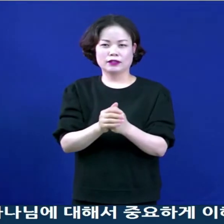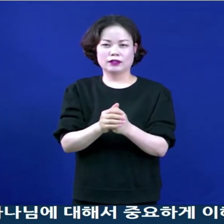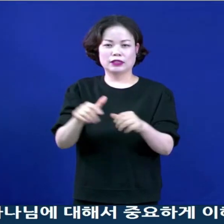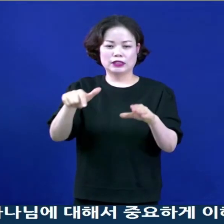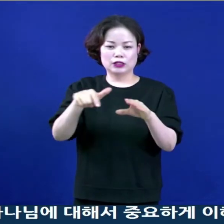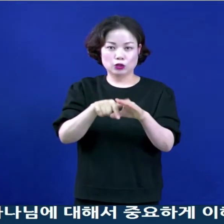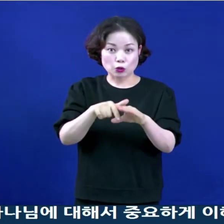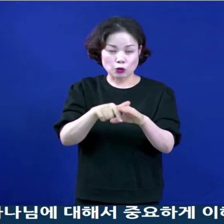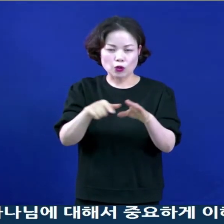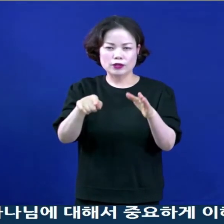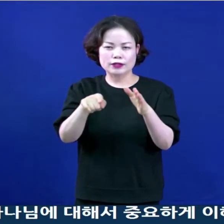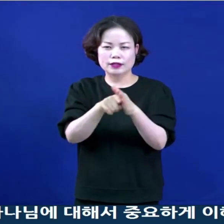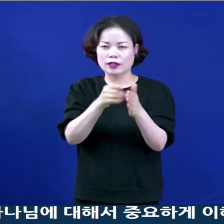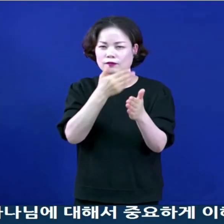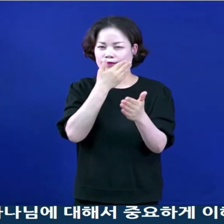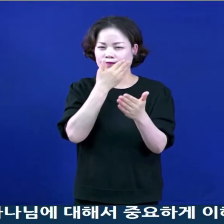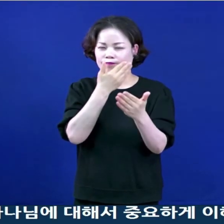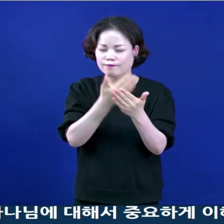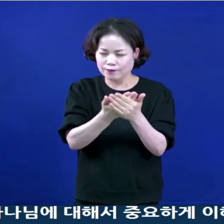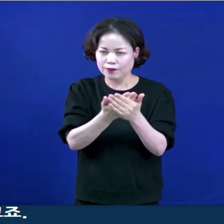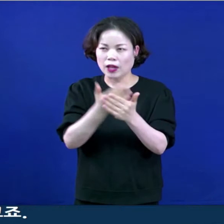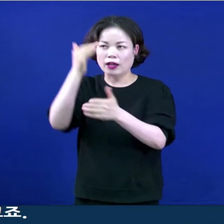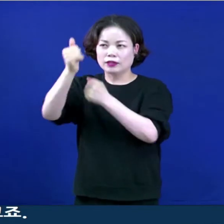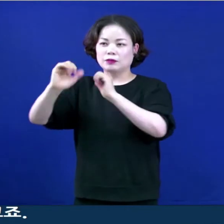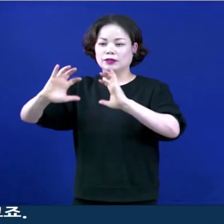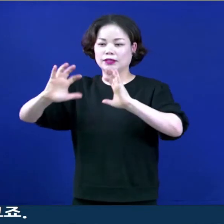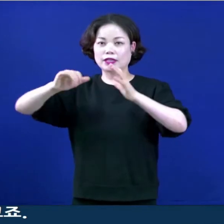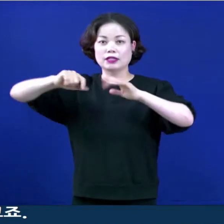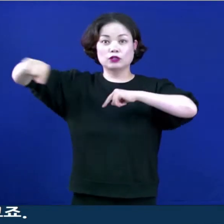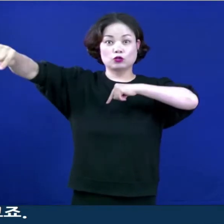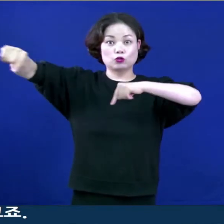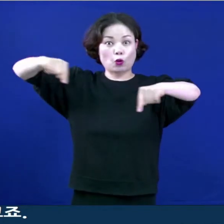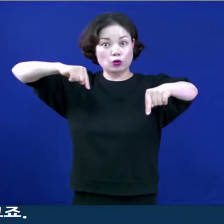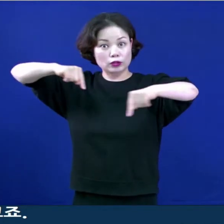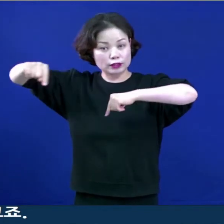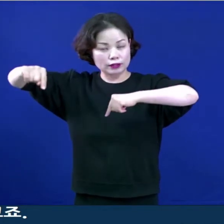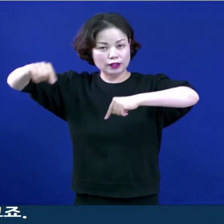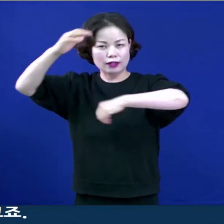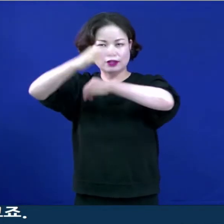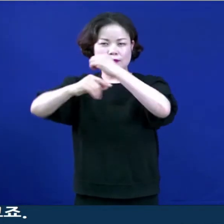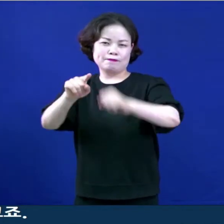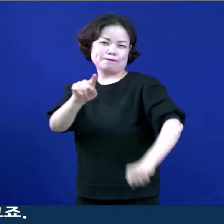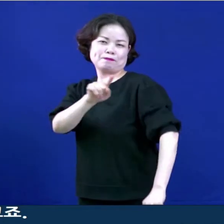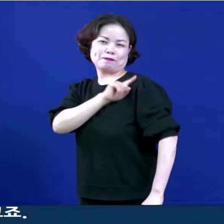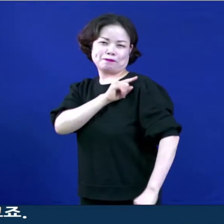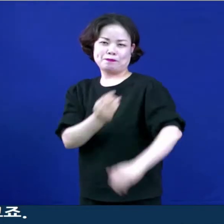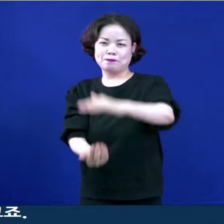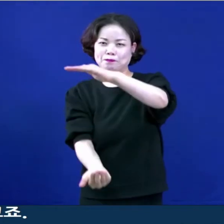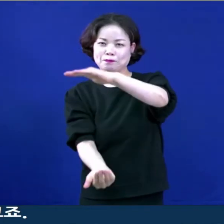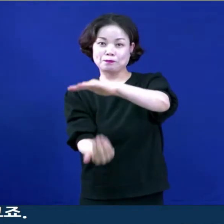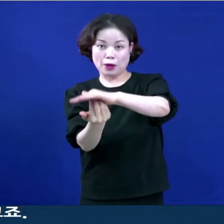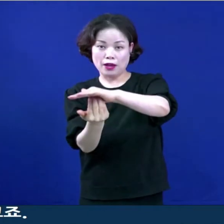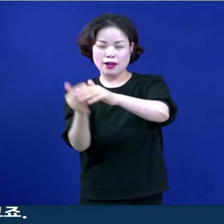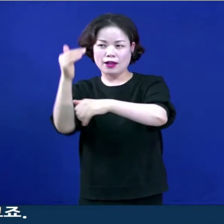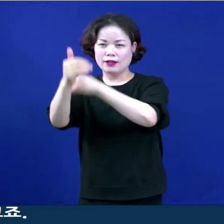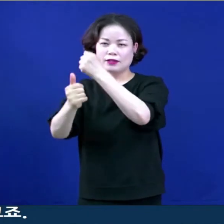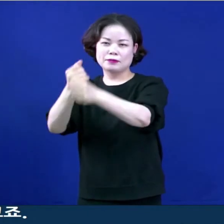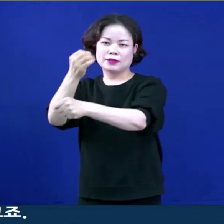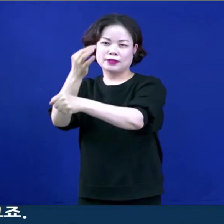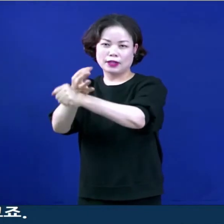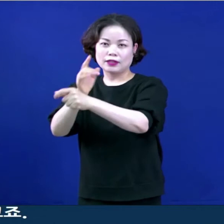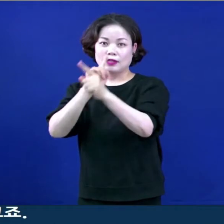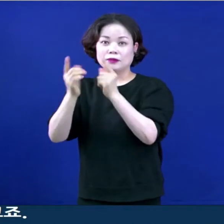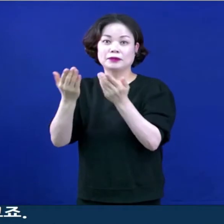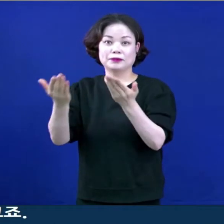핵심입니다. 하나님은 세상을 통치하신다, 하나님이 하시는 일의 으뜸이죠. 이렇게 해서 하나님을 간단히 정리해 볼